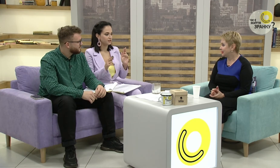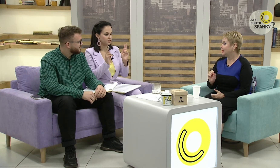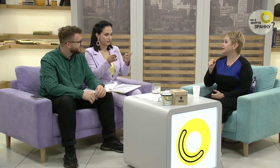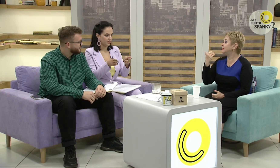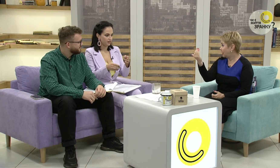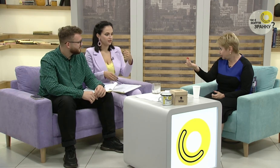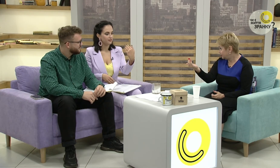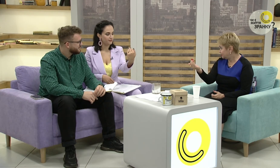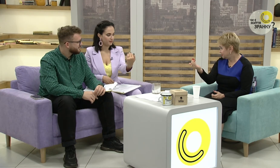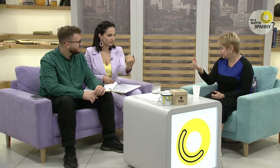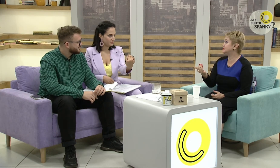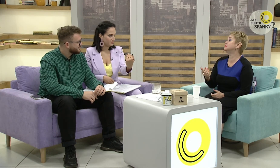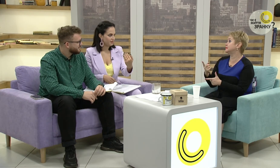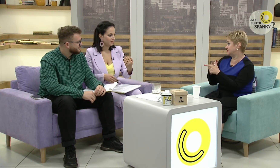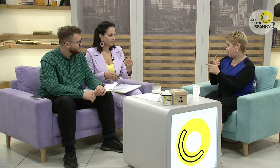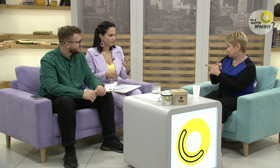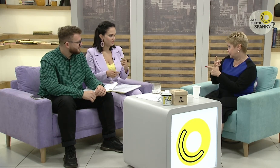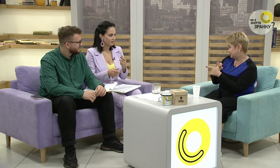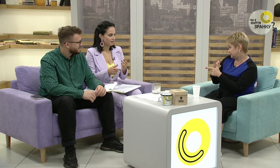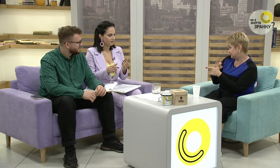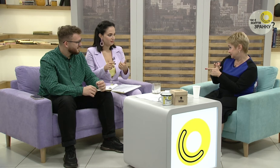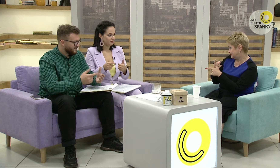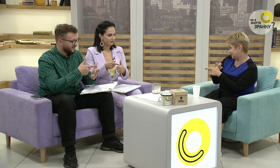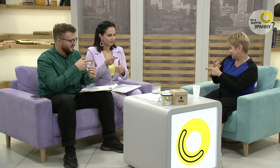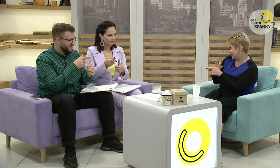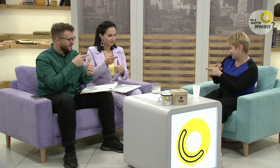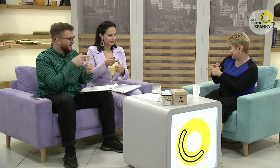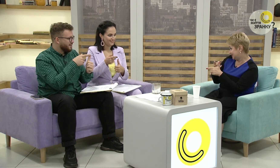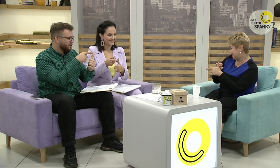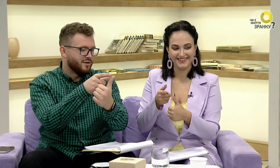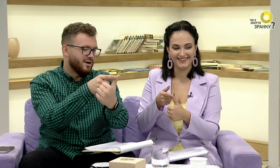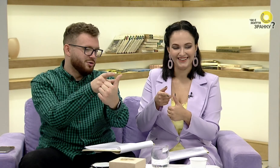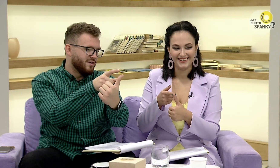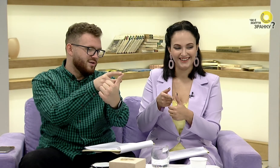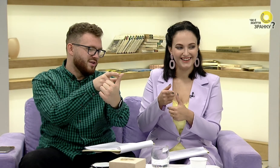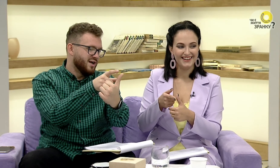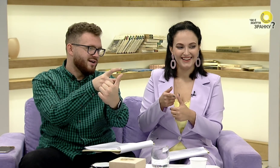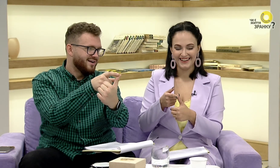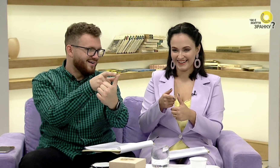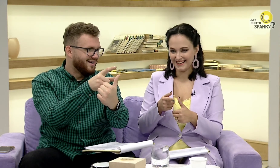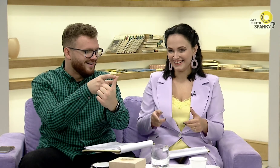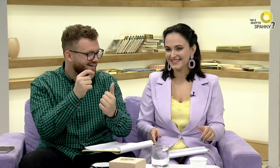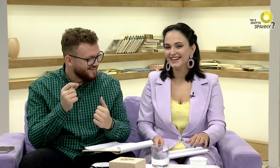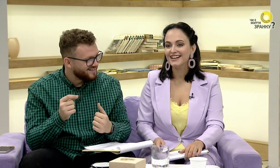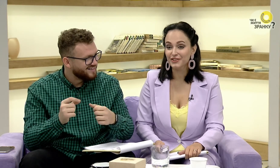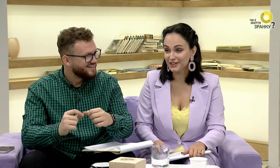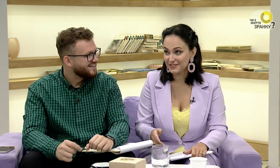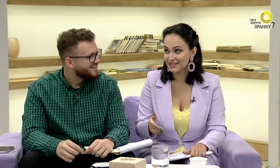же як вас звати? Звати – це да, як да. Голова, ім'я. Голова, да, ім'я. Да, да, да, ім'я. Да. Ну і,